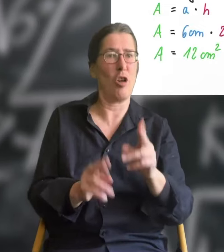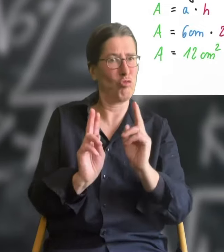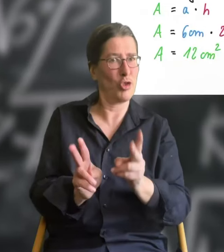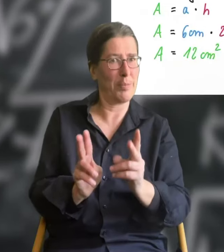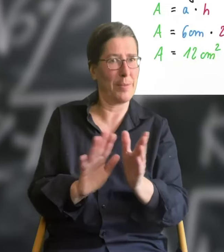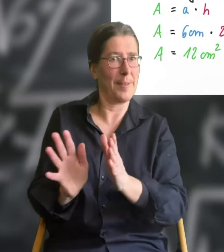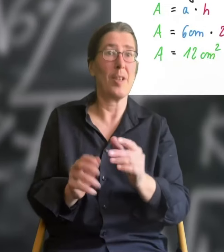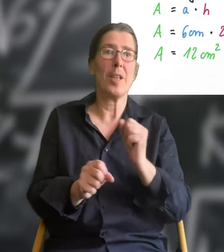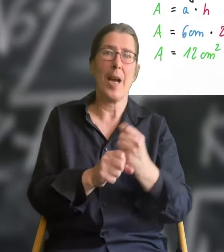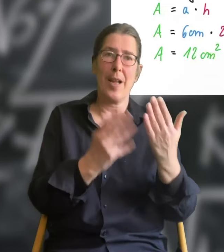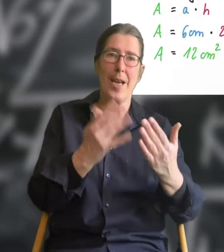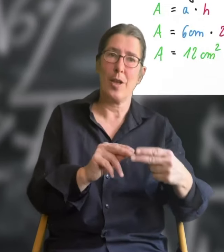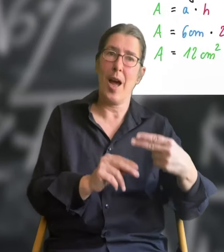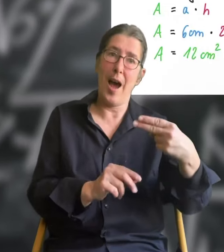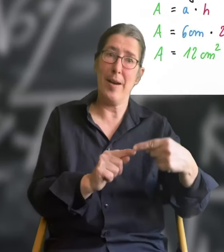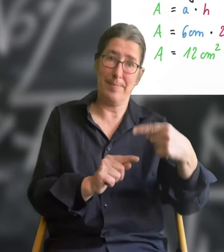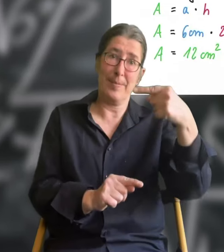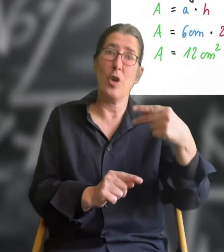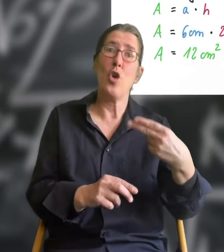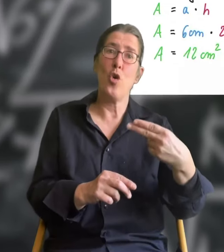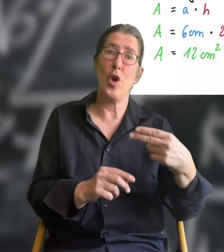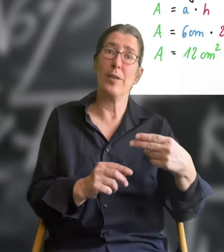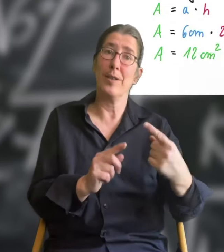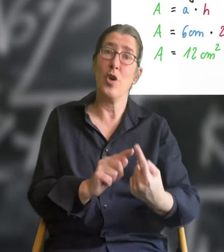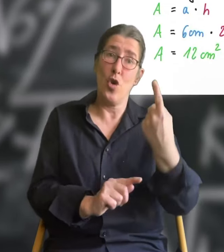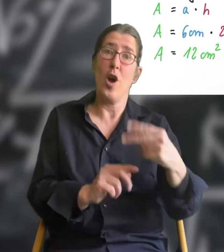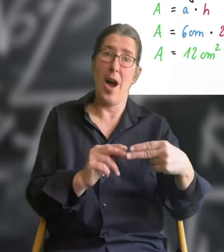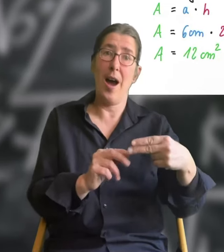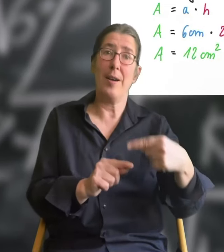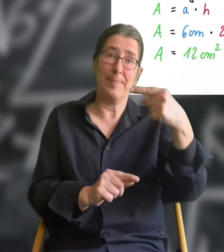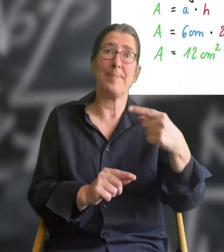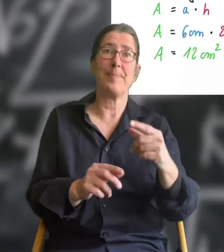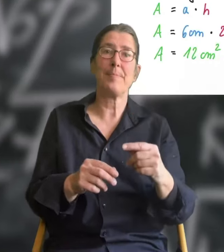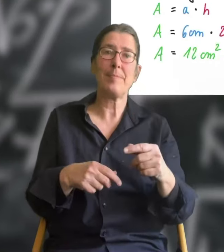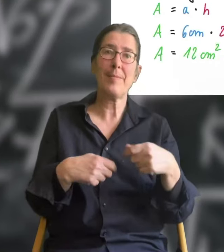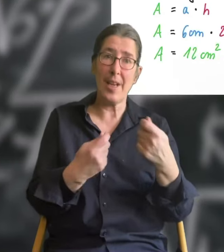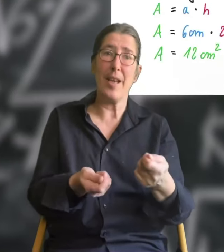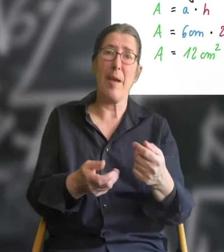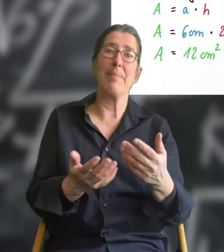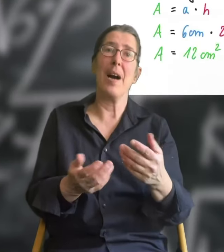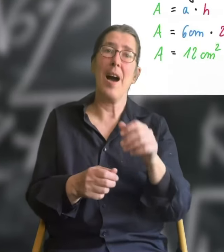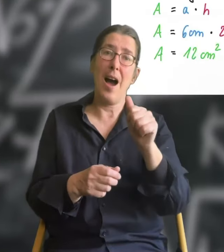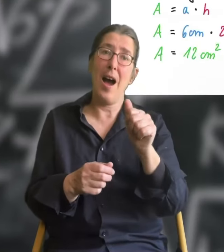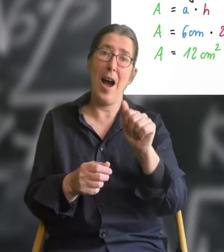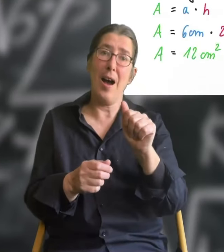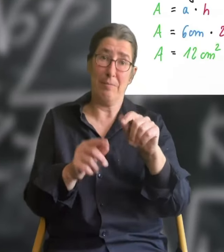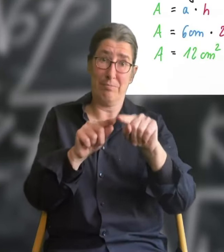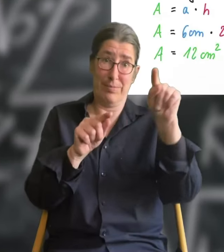kann man noch die Höhe berechnen. Die Höhe H, also gegeben ist A 12 cm hoch 2, der Flächeninhalt, und